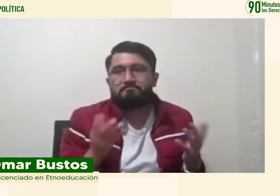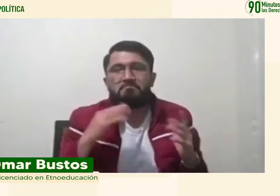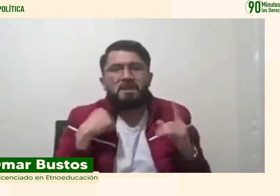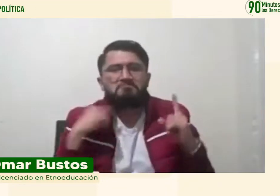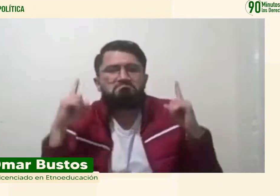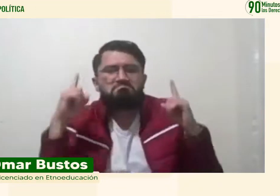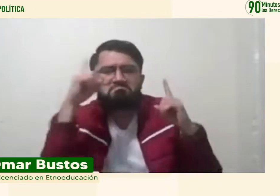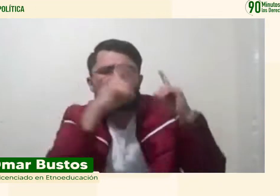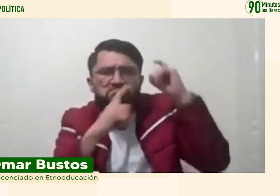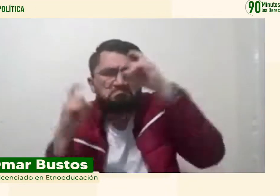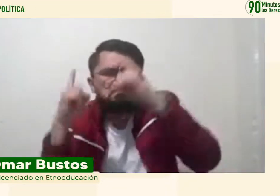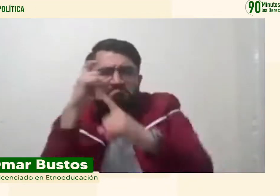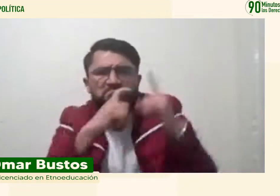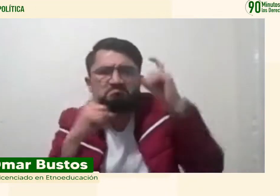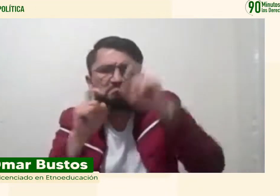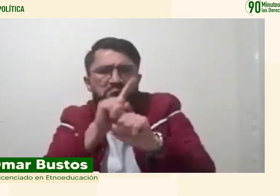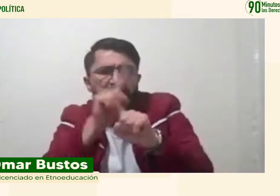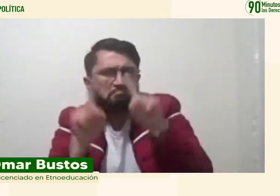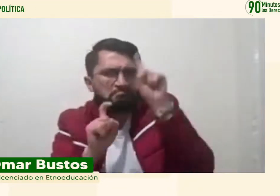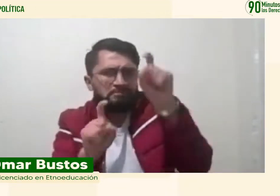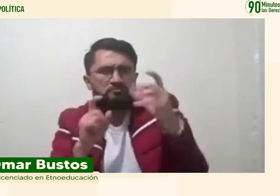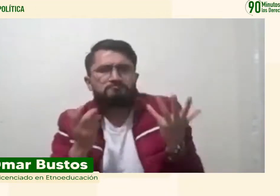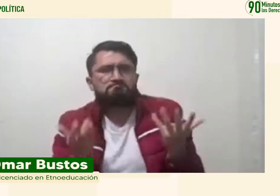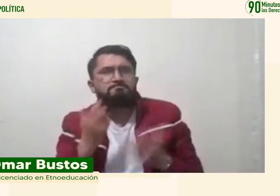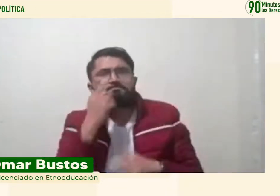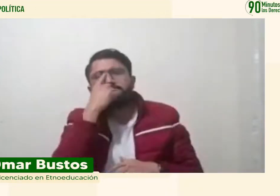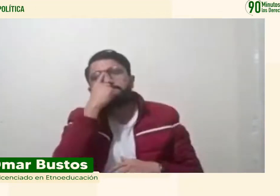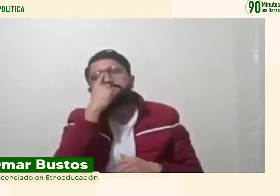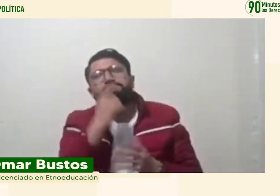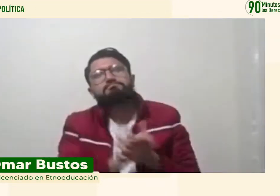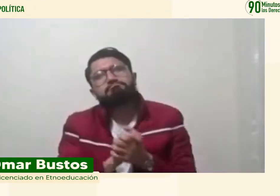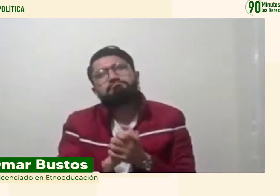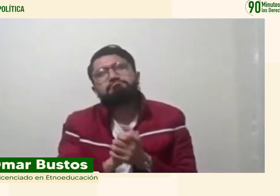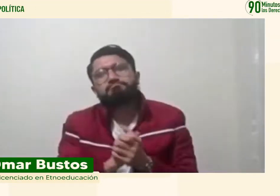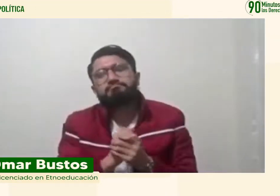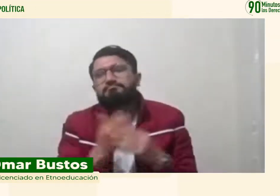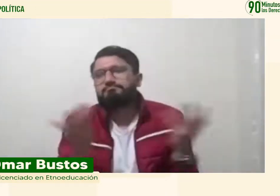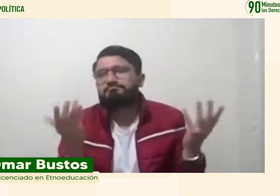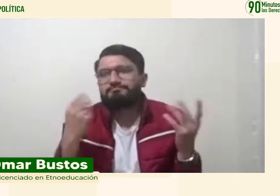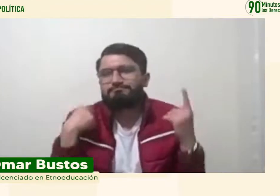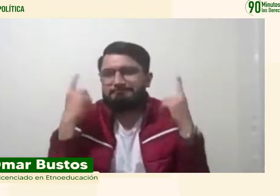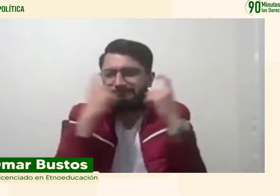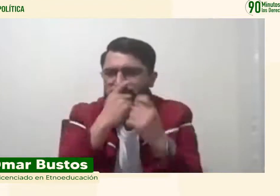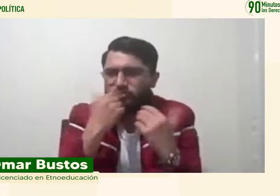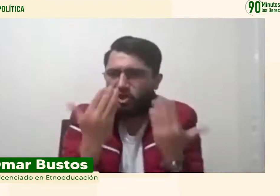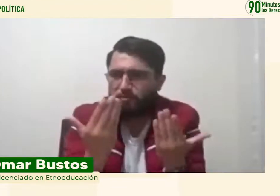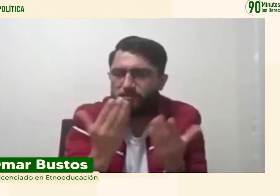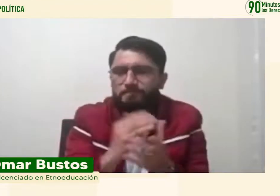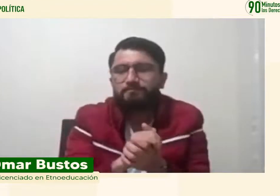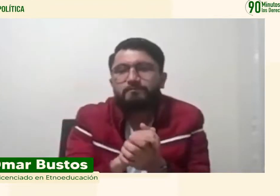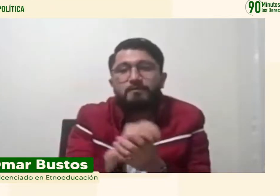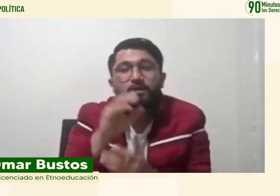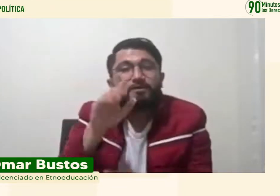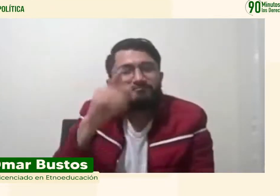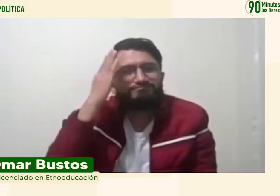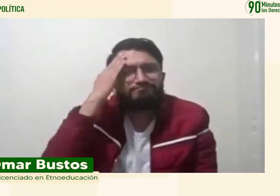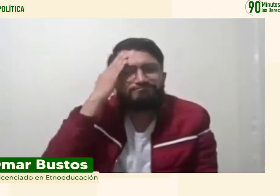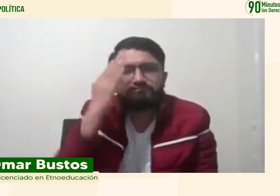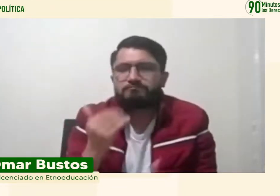si no participan como se enteran entonces es un tema para reflexionar por eso hago esta pregunta reproducción en este